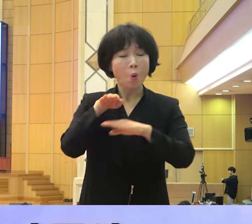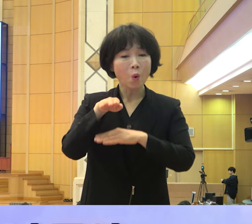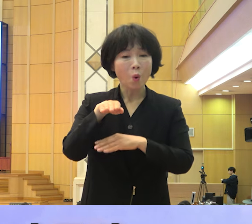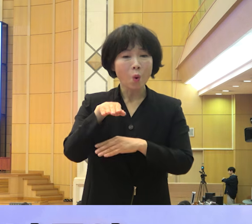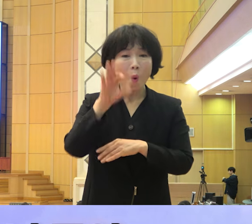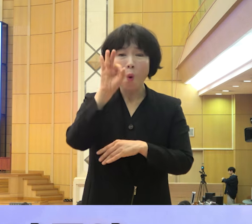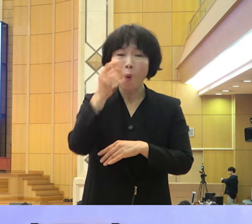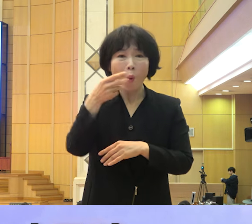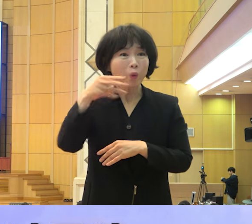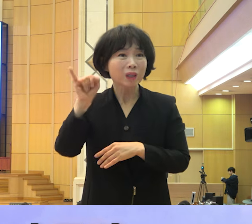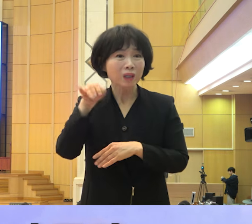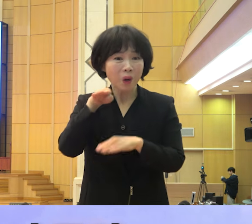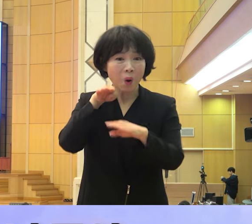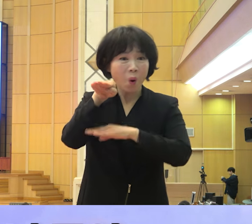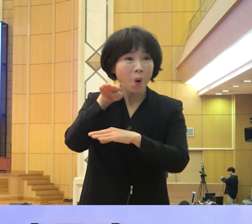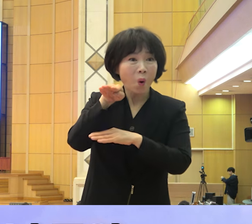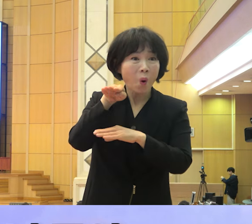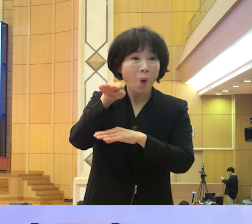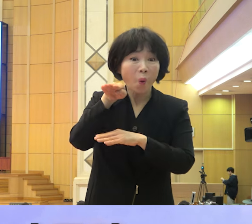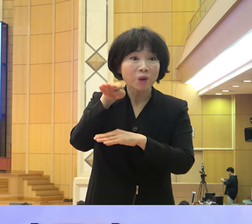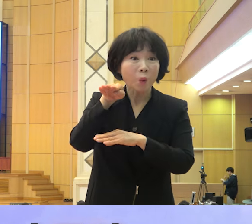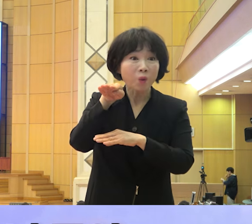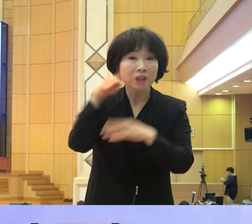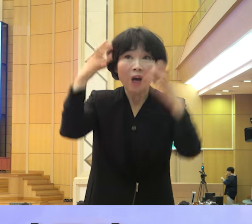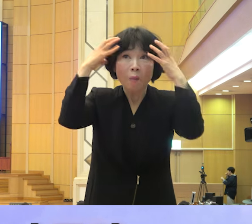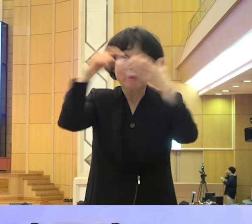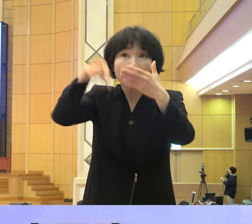뇌수 속에 그 약이 들어있어.